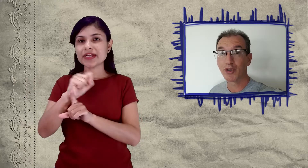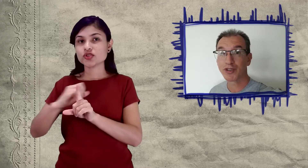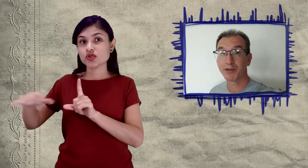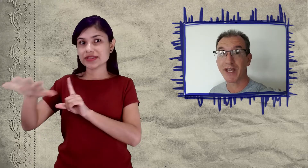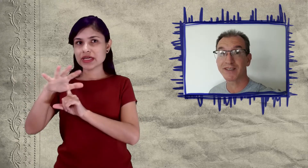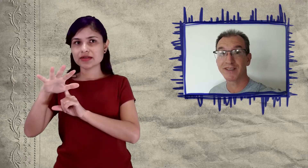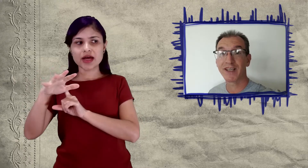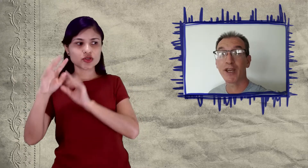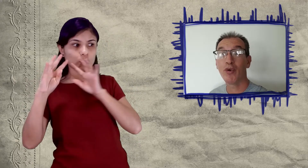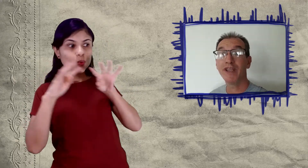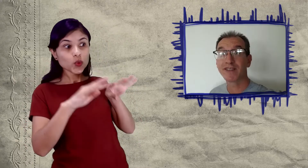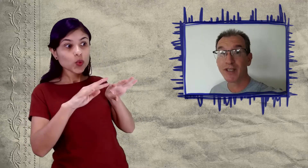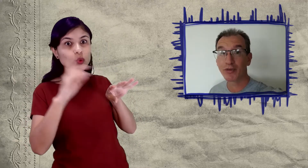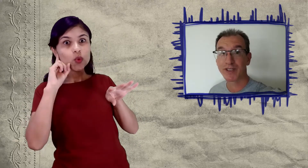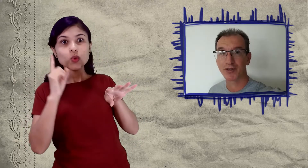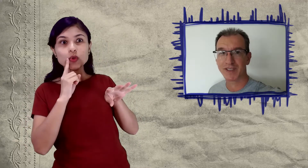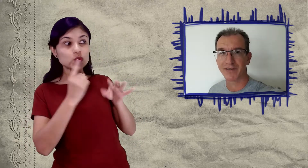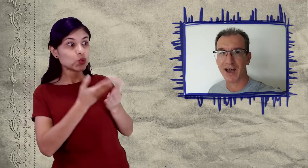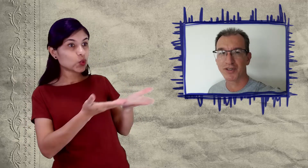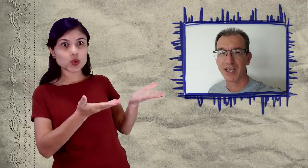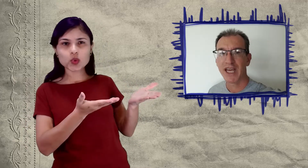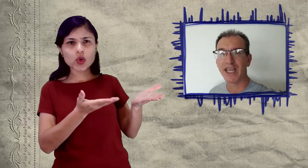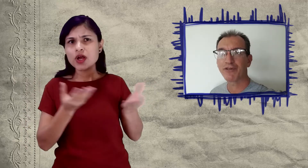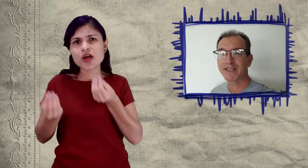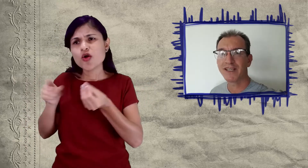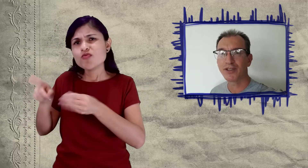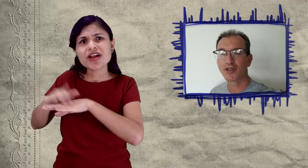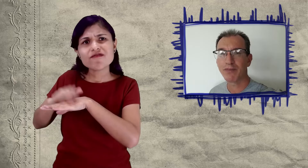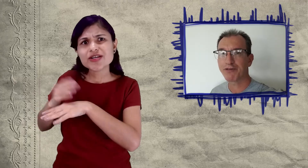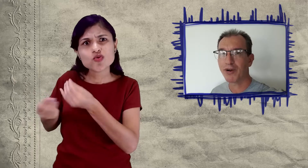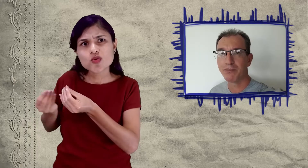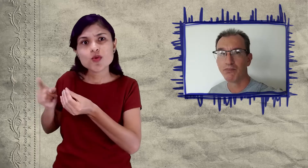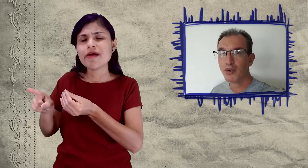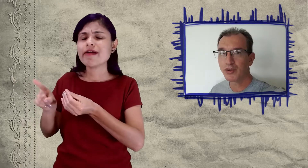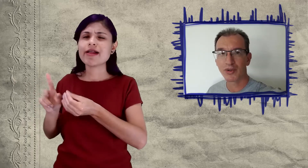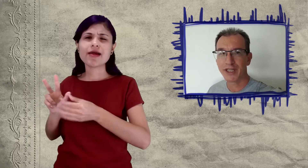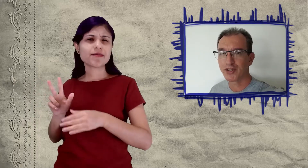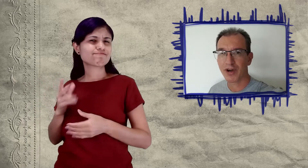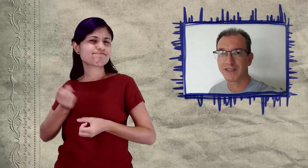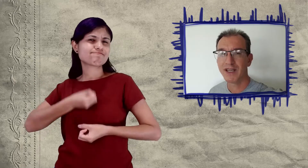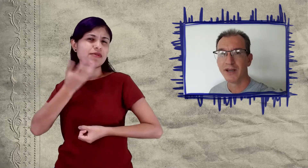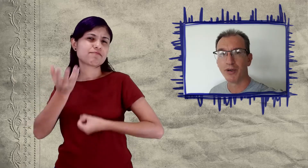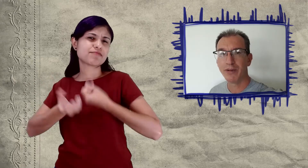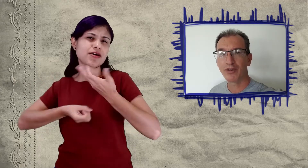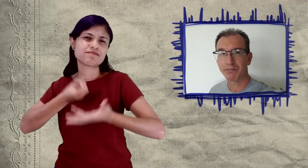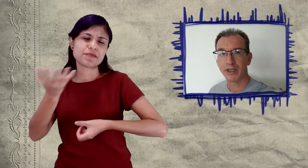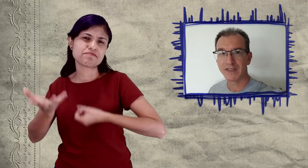surdos pudessem ser reconhecidos na sociedade e ela fazia isso de uma forma muito grandiosa por meio da